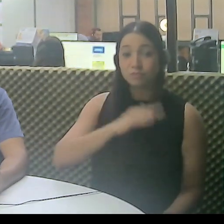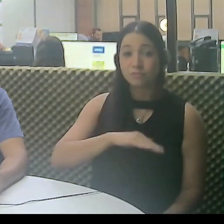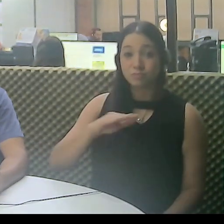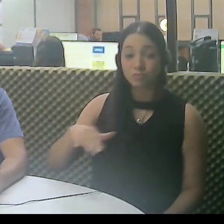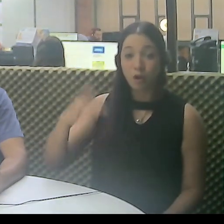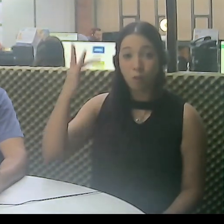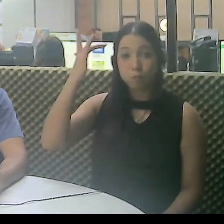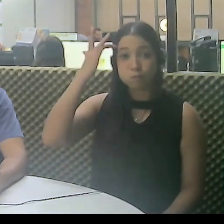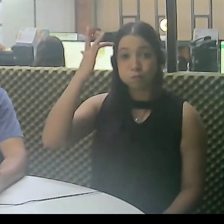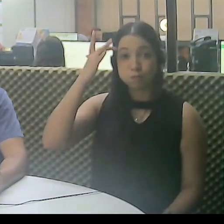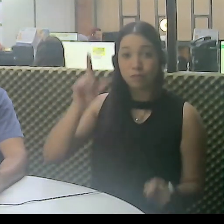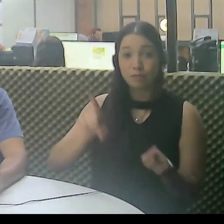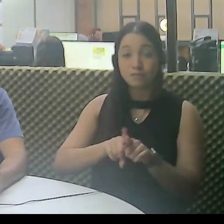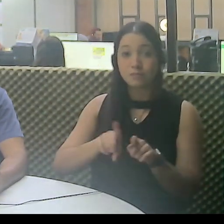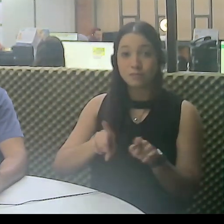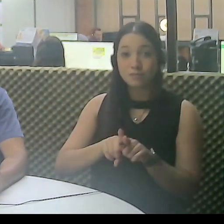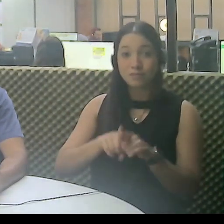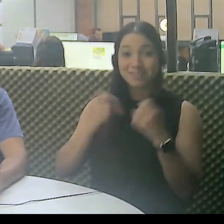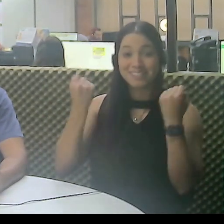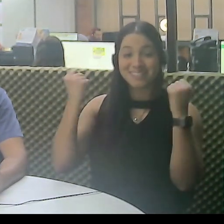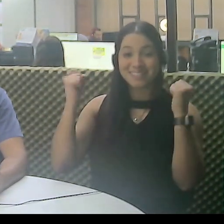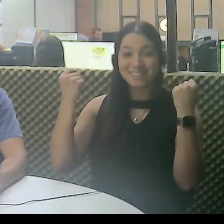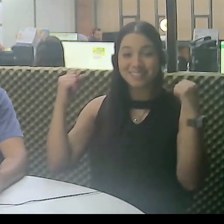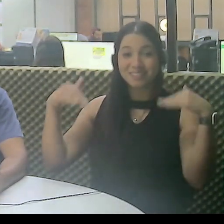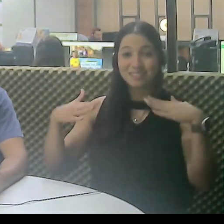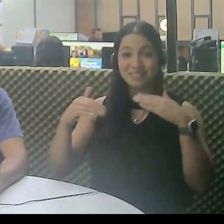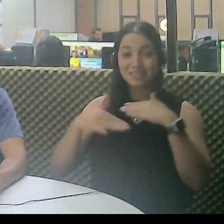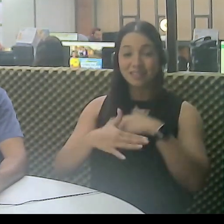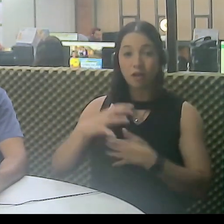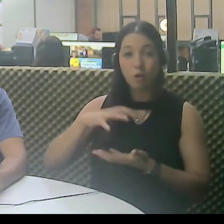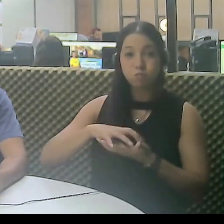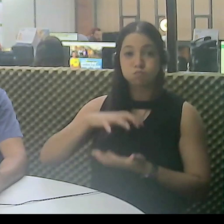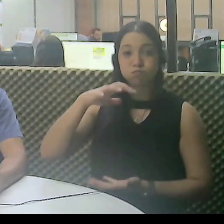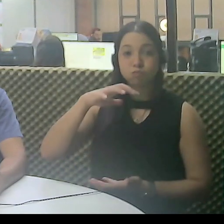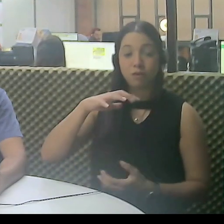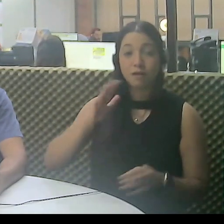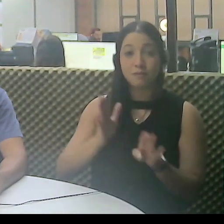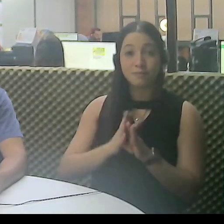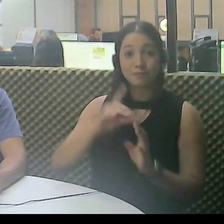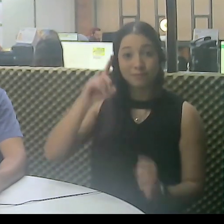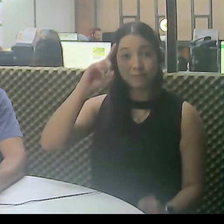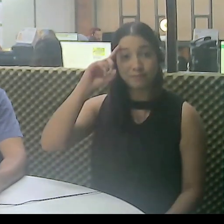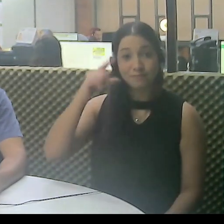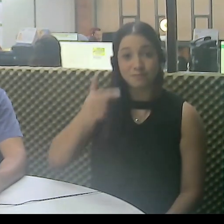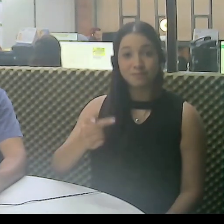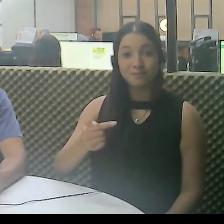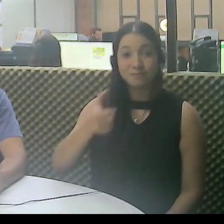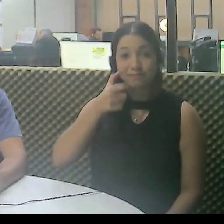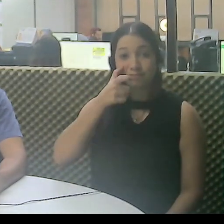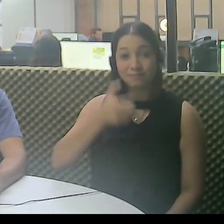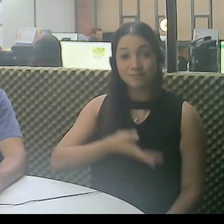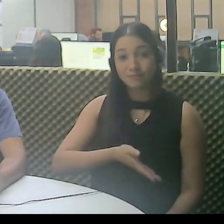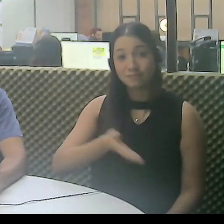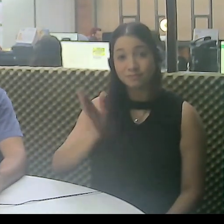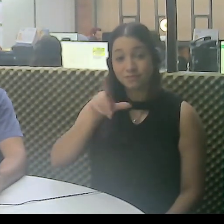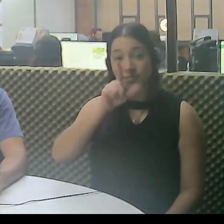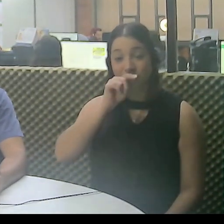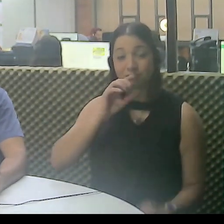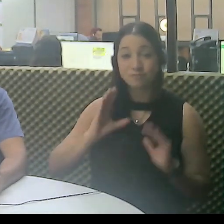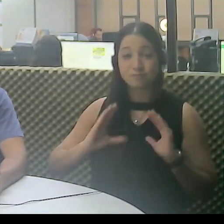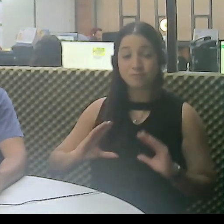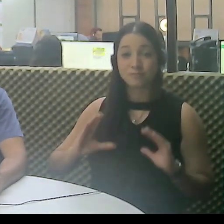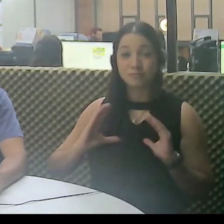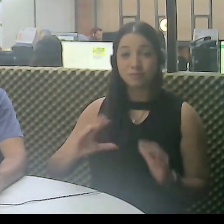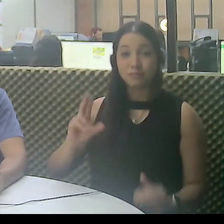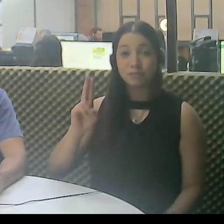adulto e natação e também hidroginástica adulto. Até o próximo dia 7, os interessados devem procurar o Parque do Sabiá,